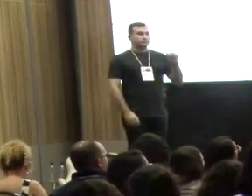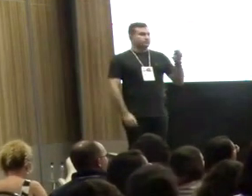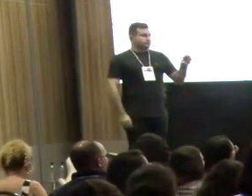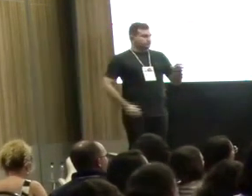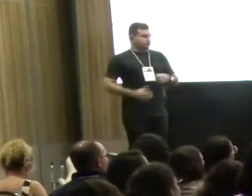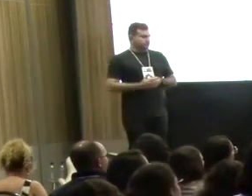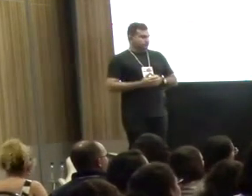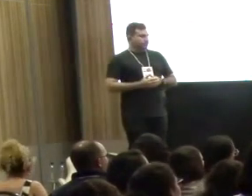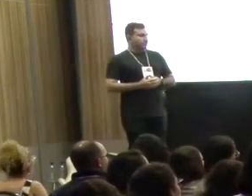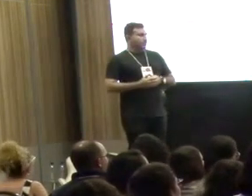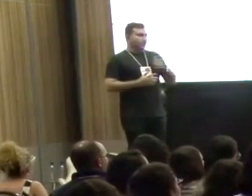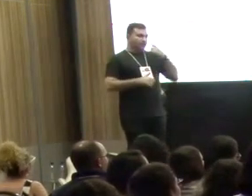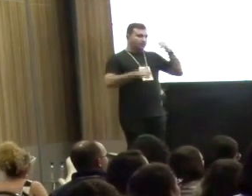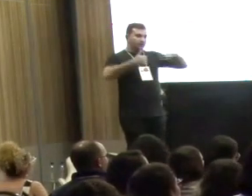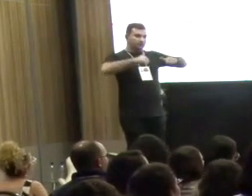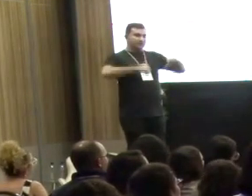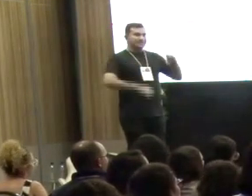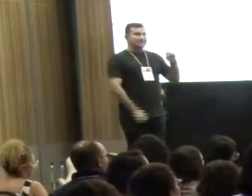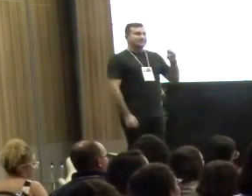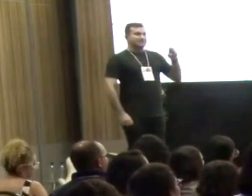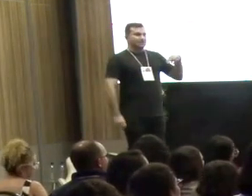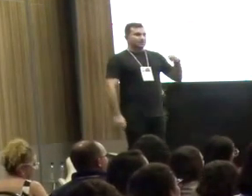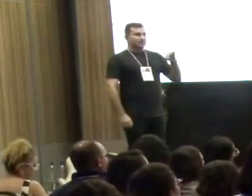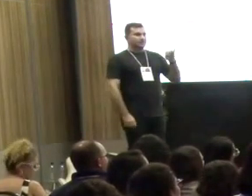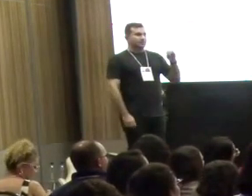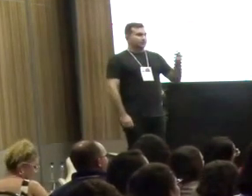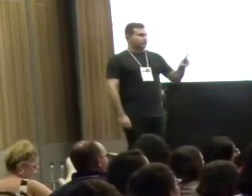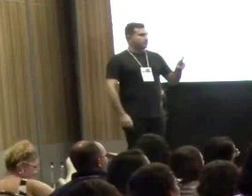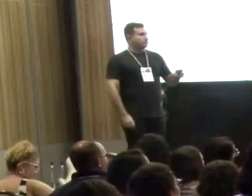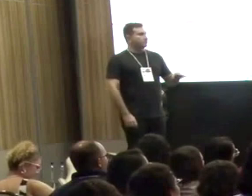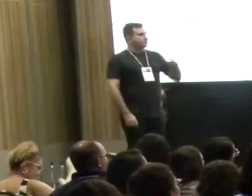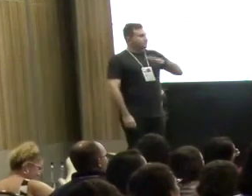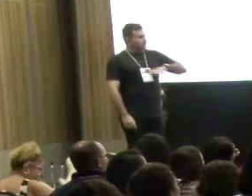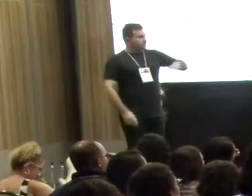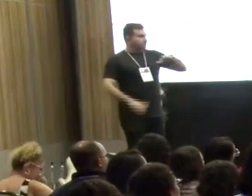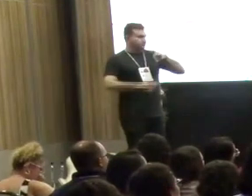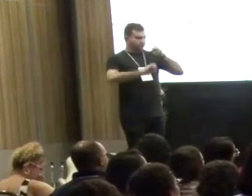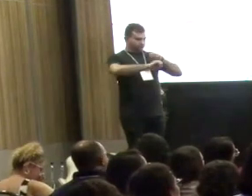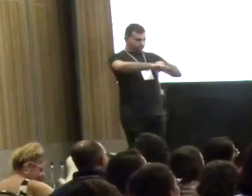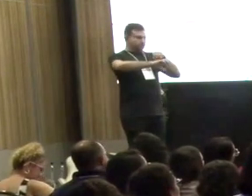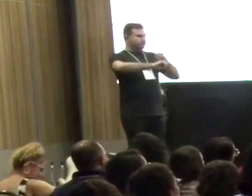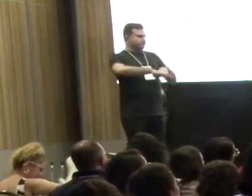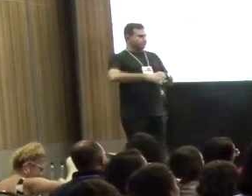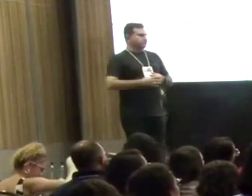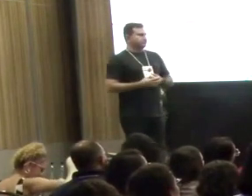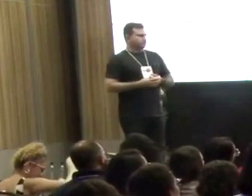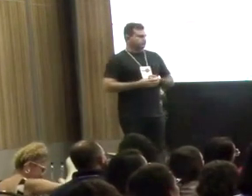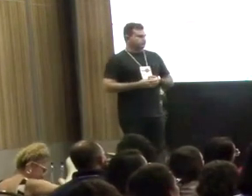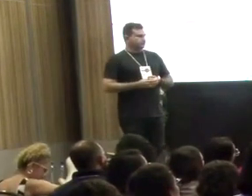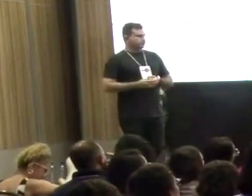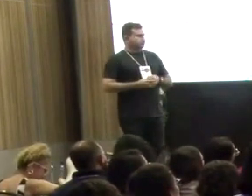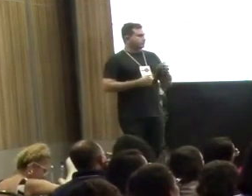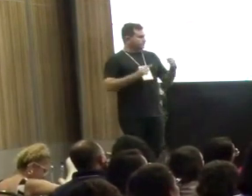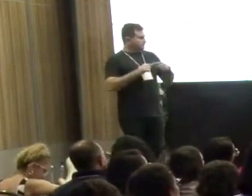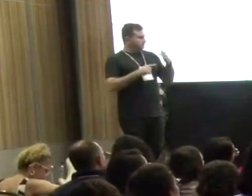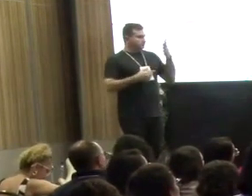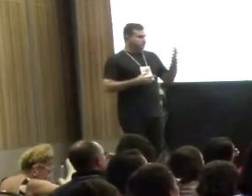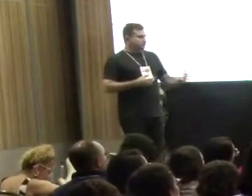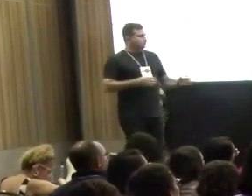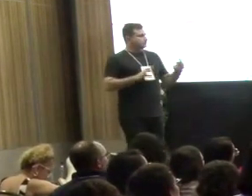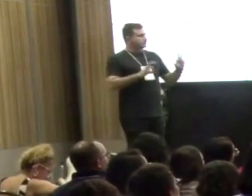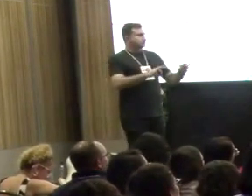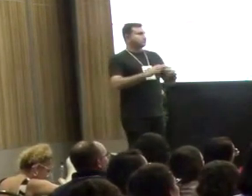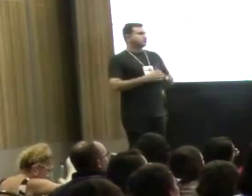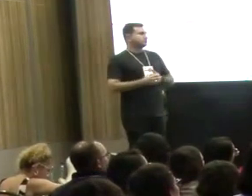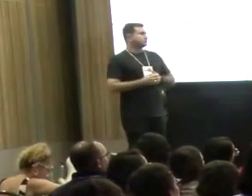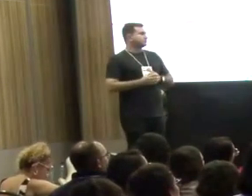analista sênior, o último cargo, para educação. E ele se encaixa em você. Eu falei,